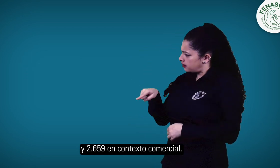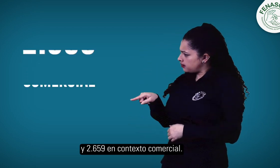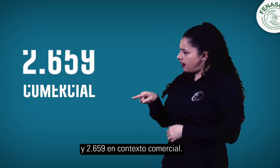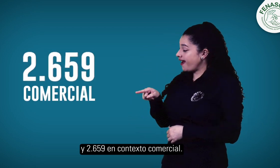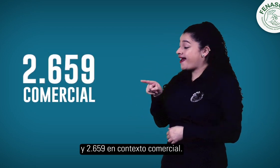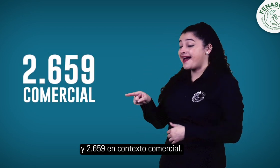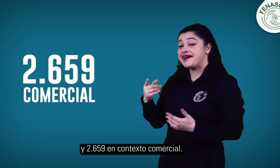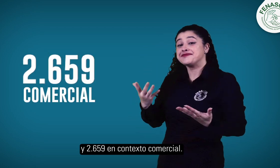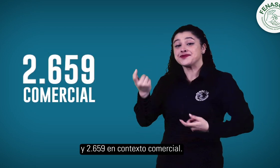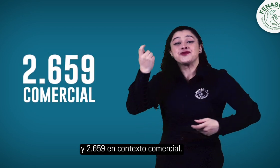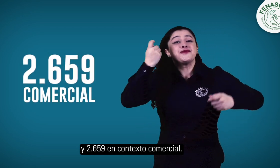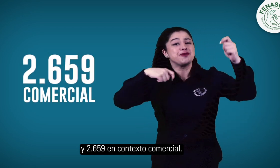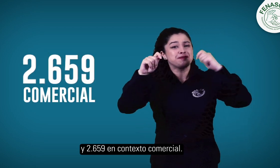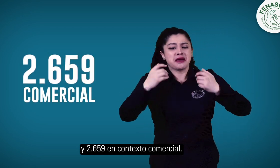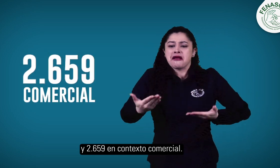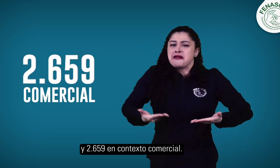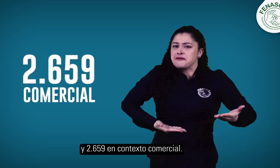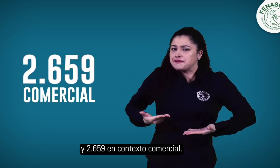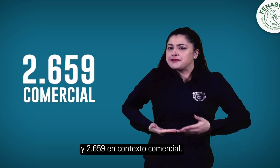.659 en contexto comercial.